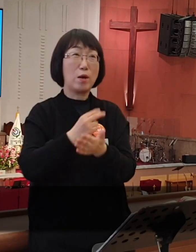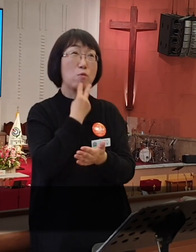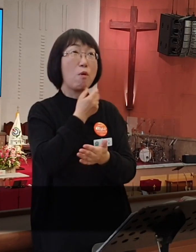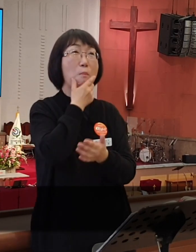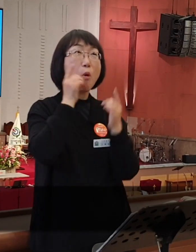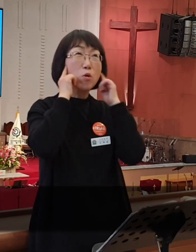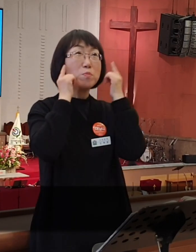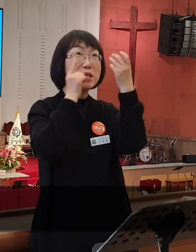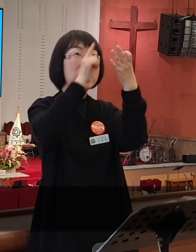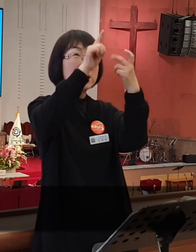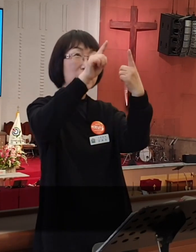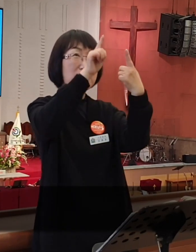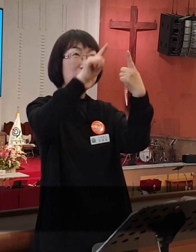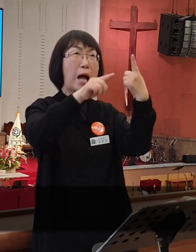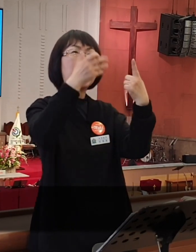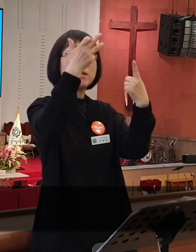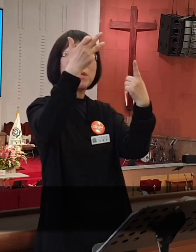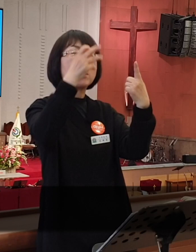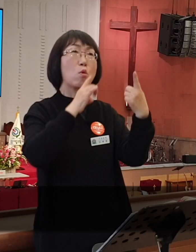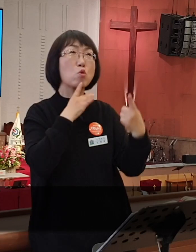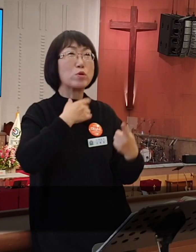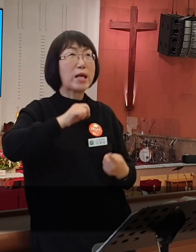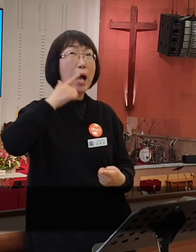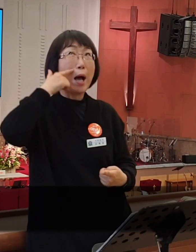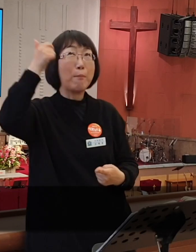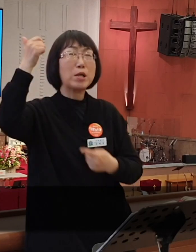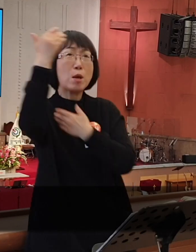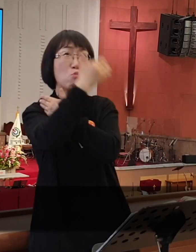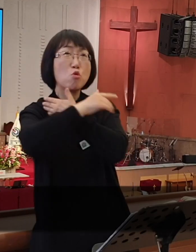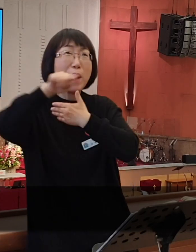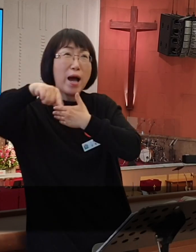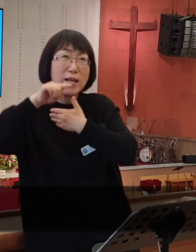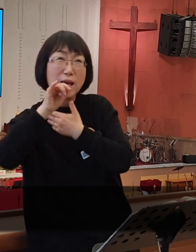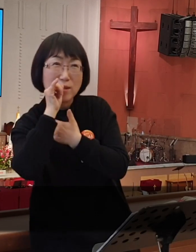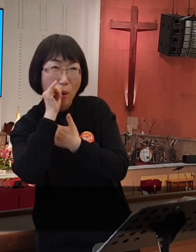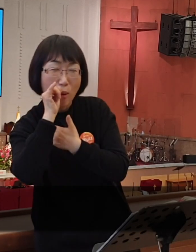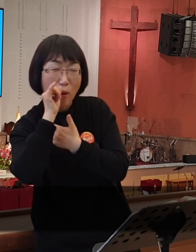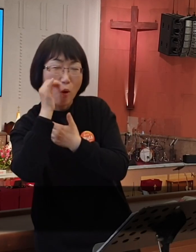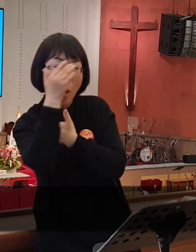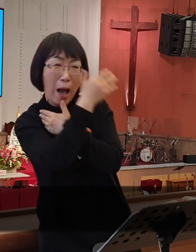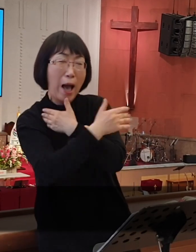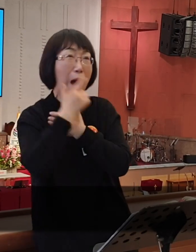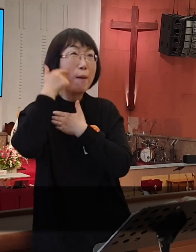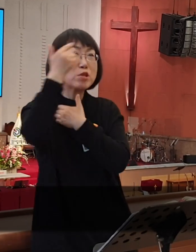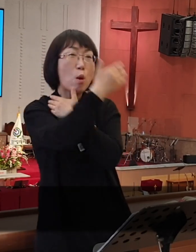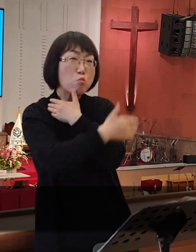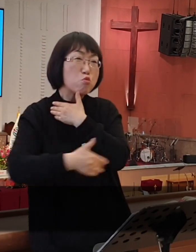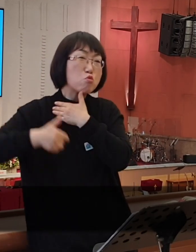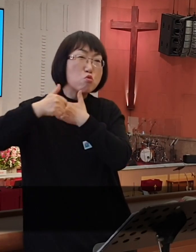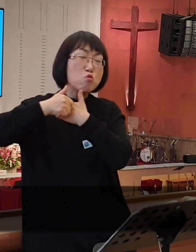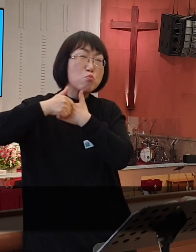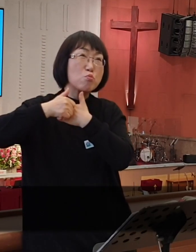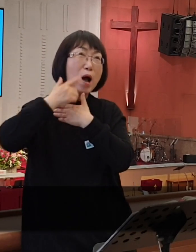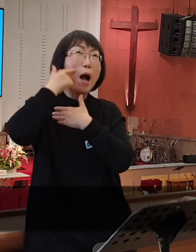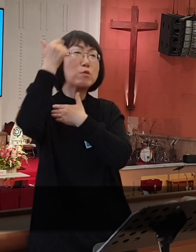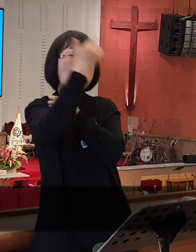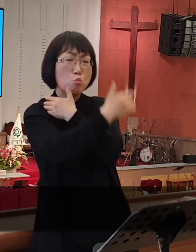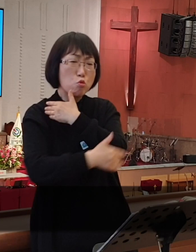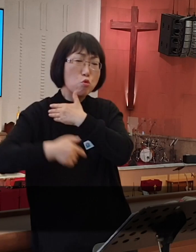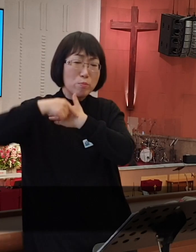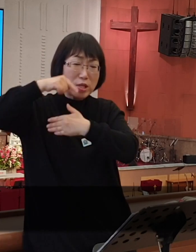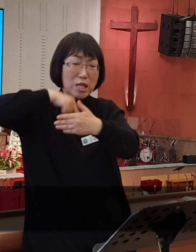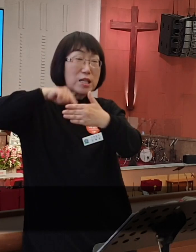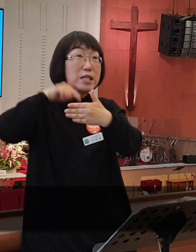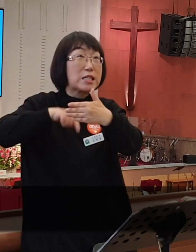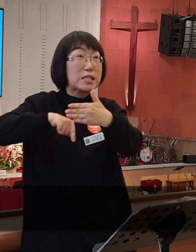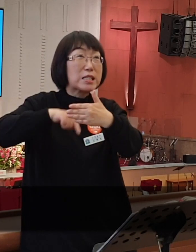1장 18절에 보면요, 독생자가 그 아버지의 품 안에 있대요. 품이라는 장소, 이 가슴, 이 품이라는 장소가